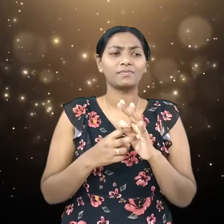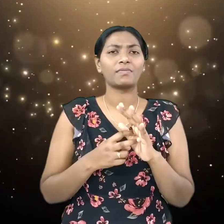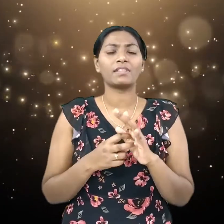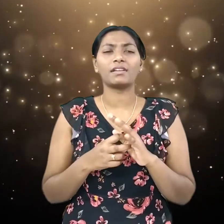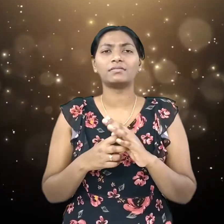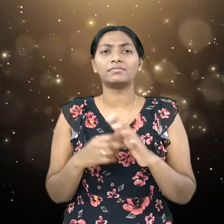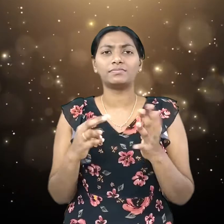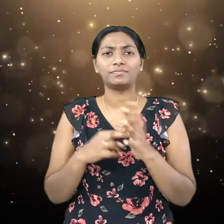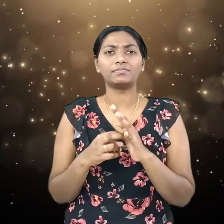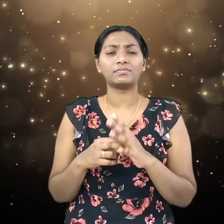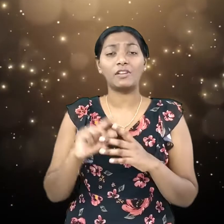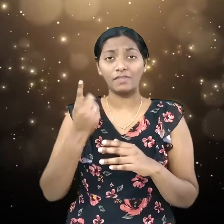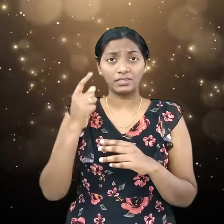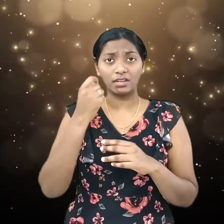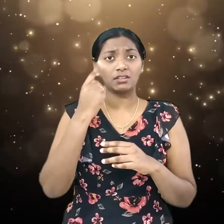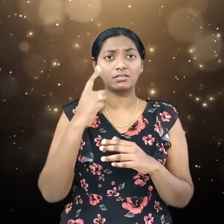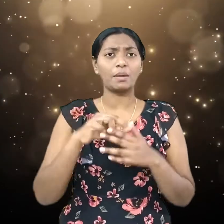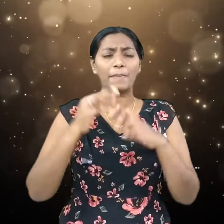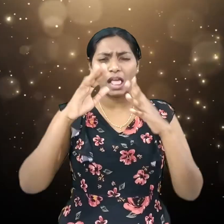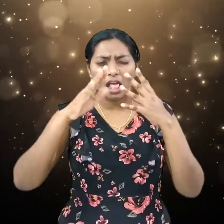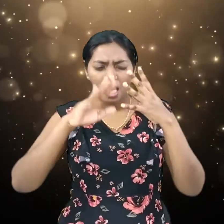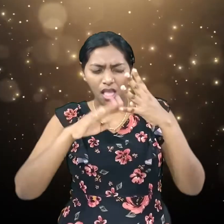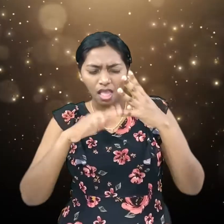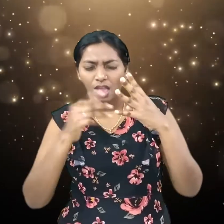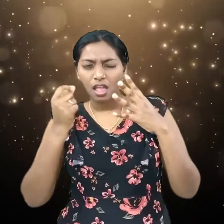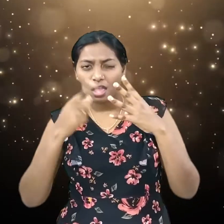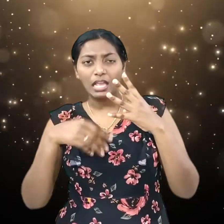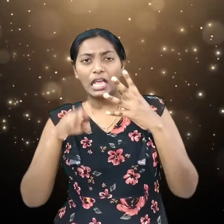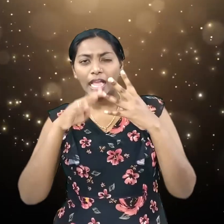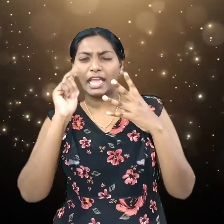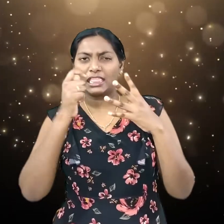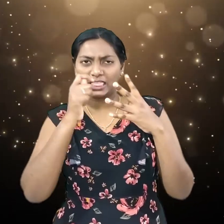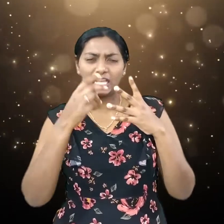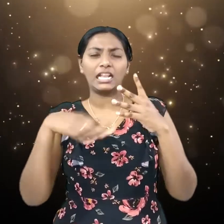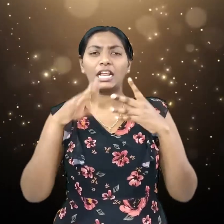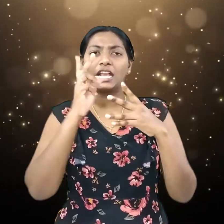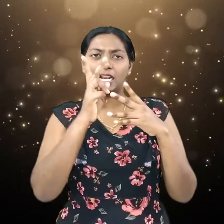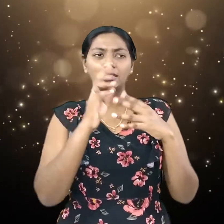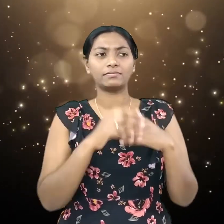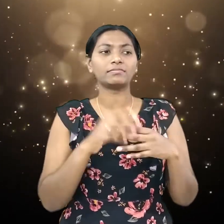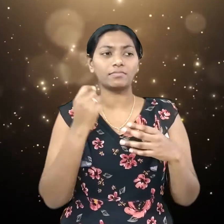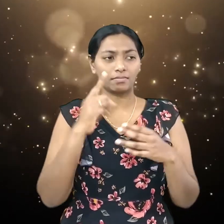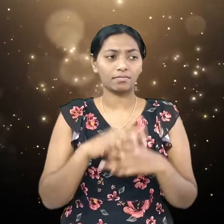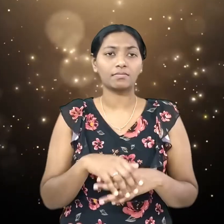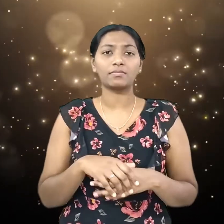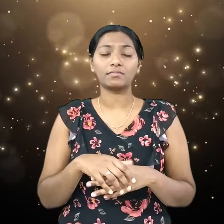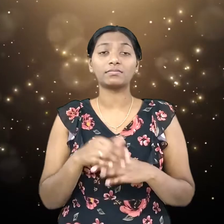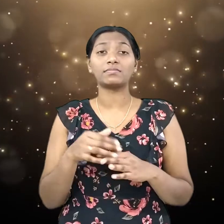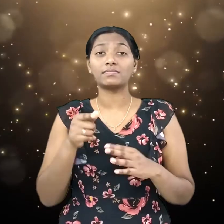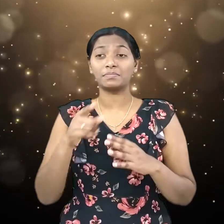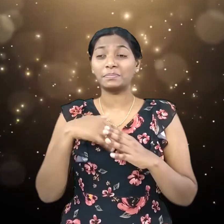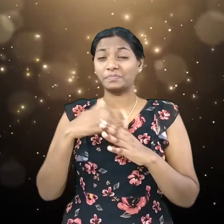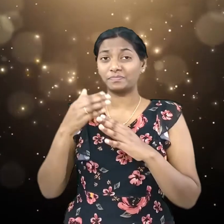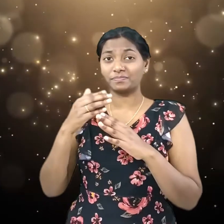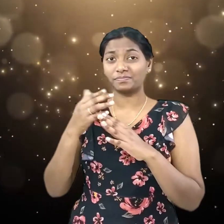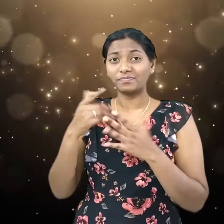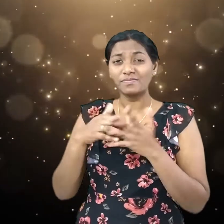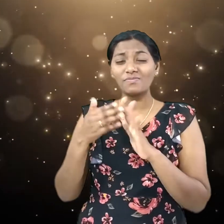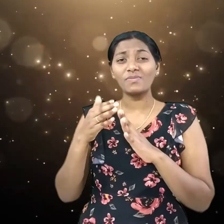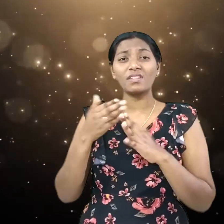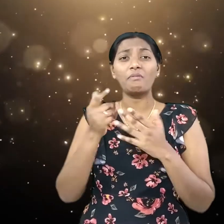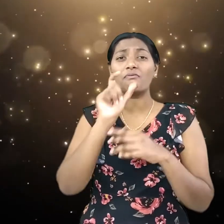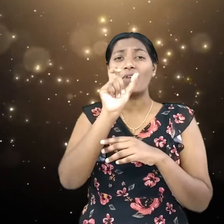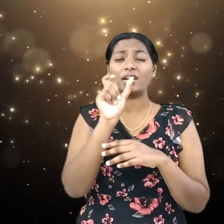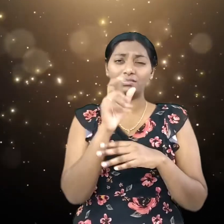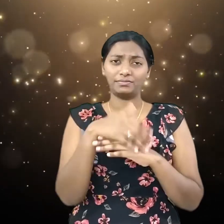हिंदी में वापस आ जाएंगे। तो उसने कहा उस भेद का प्रबंध क्या, बोली भेद, भेद, उस भेद का